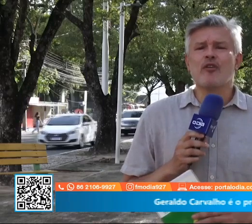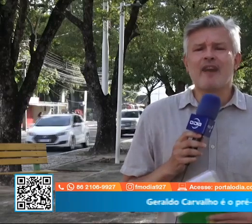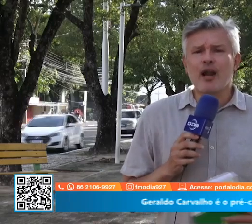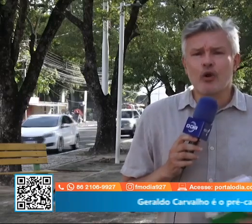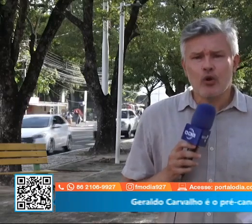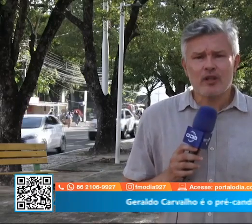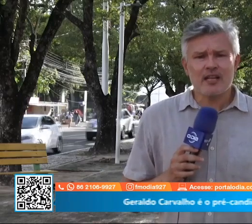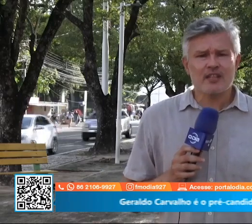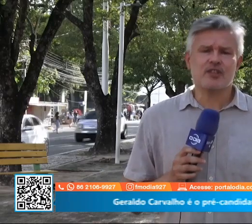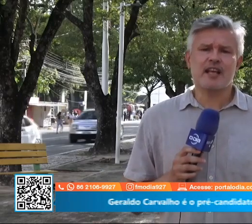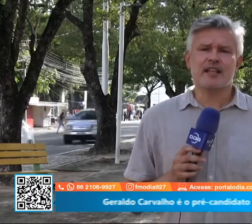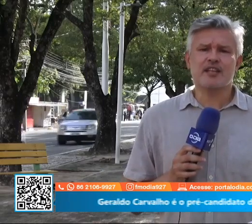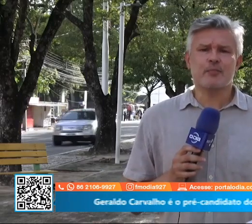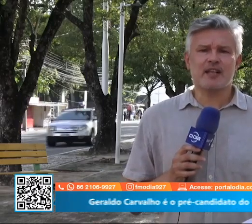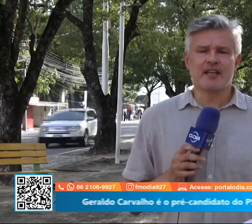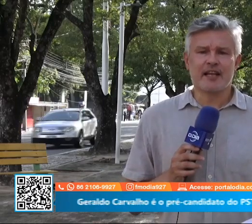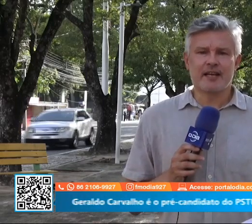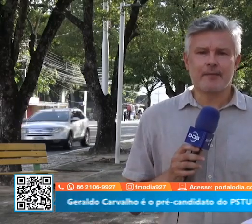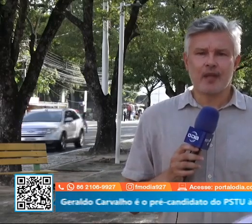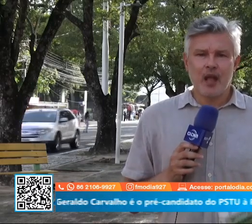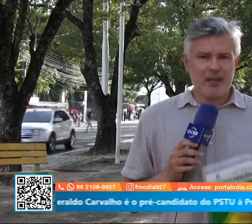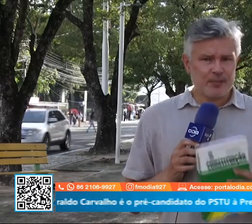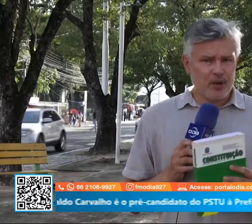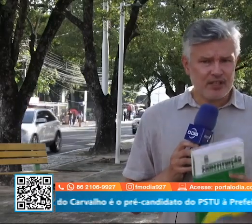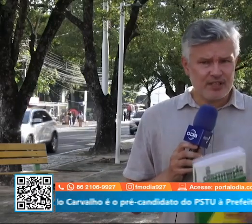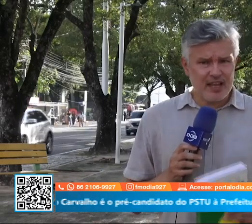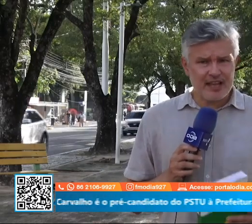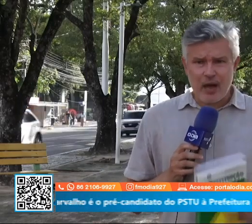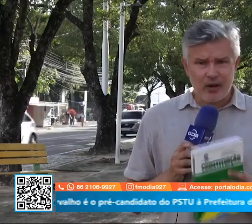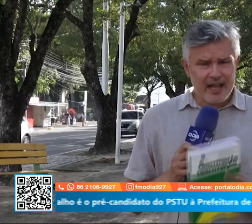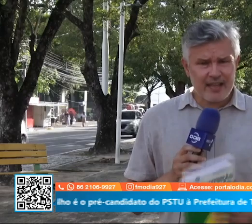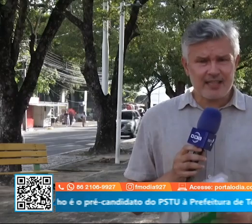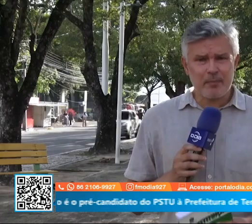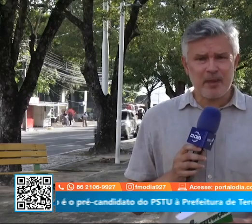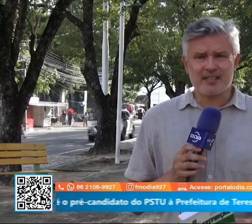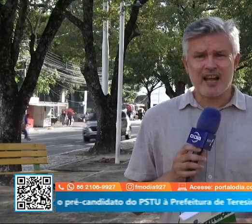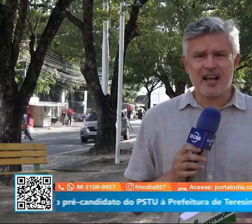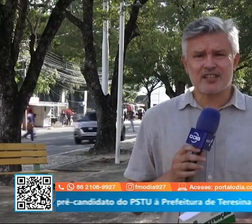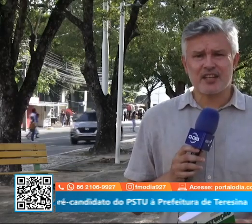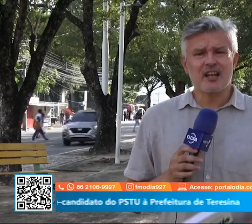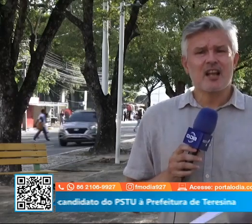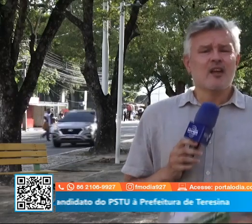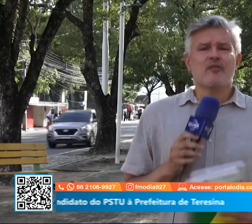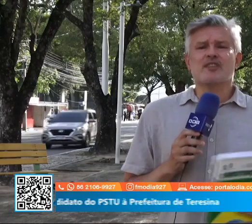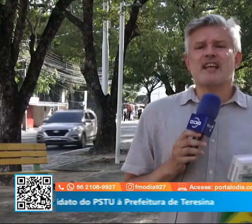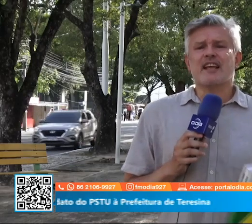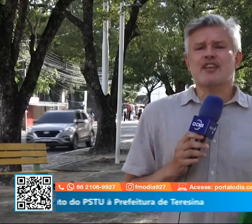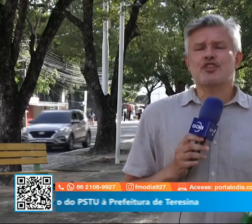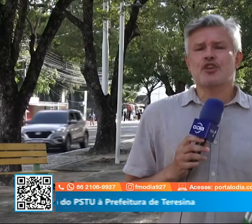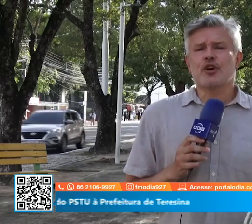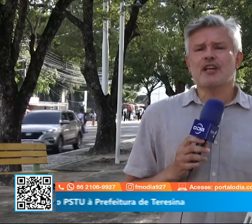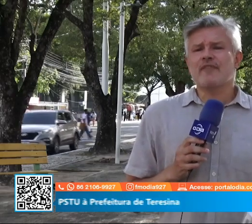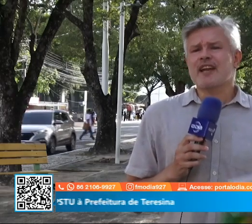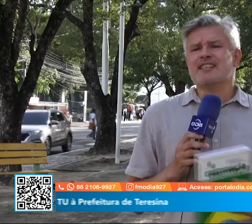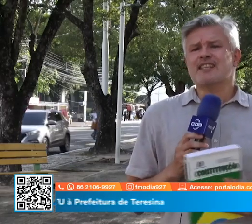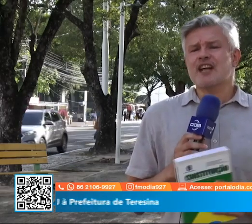maior valor na sociedade brasileira. Mas pode ser que ao ler essa passagem, você questione a